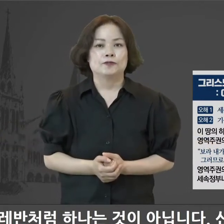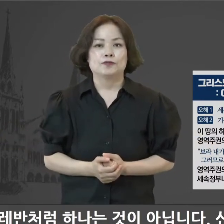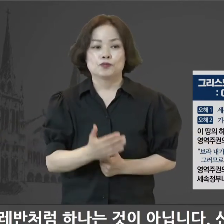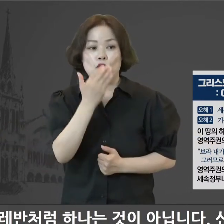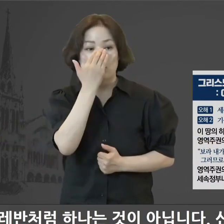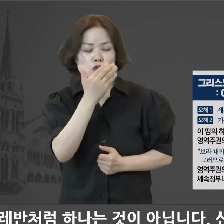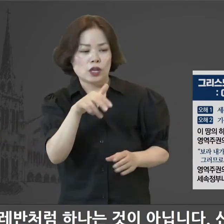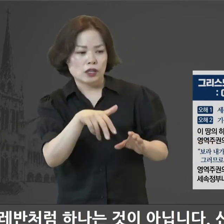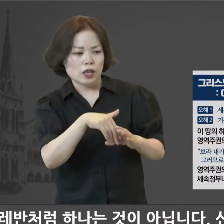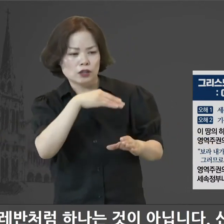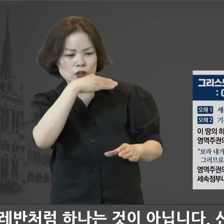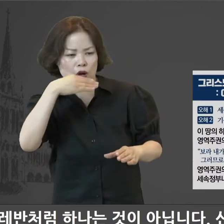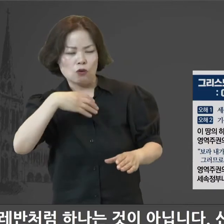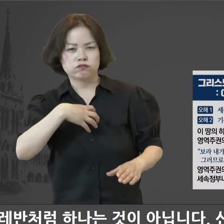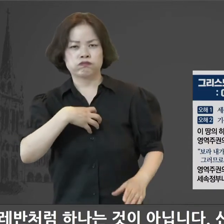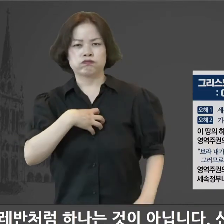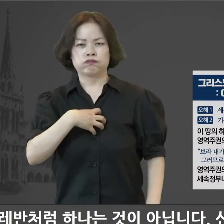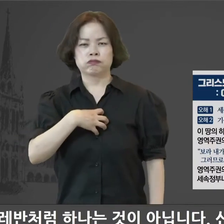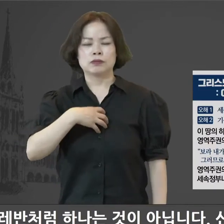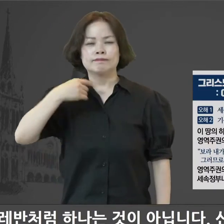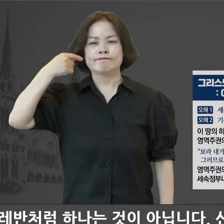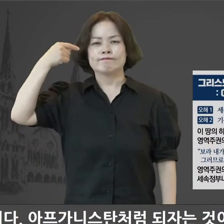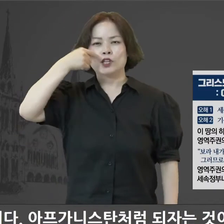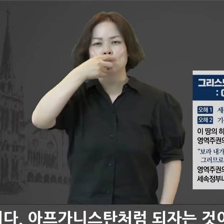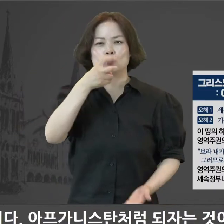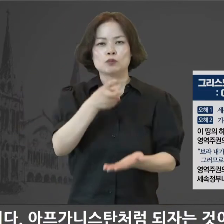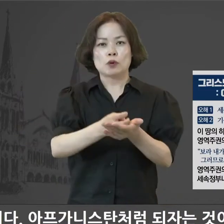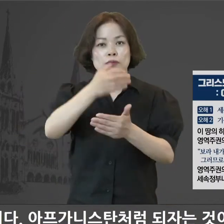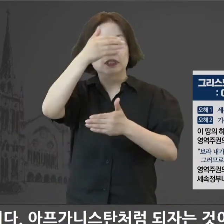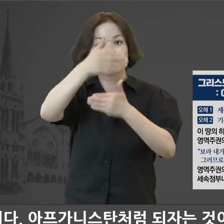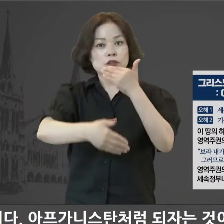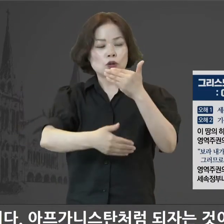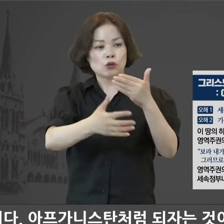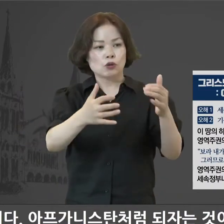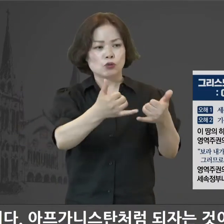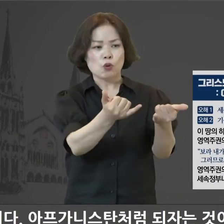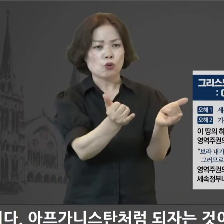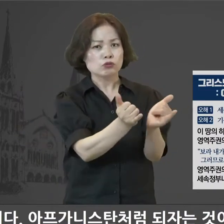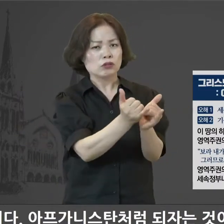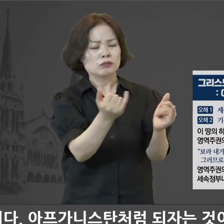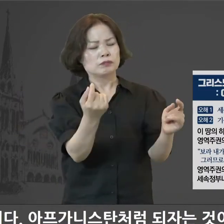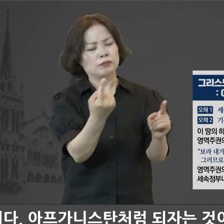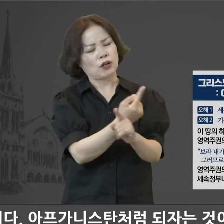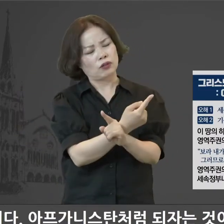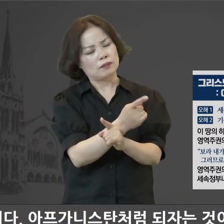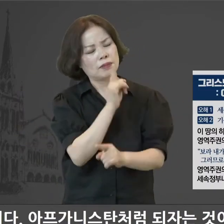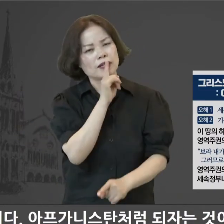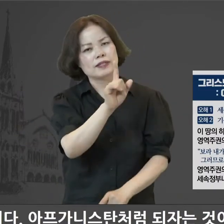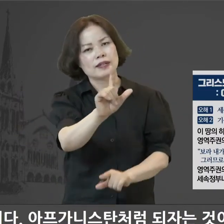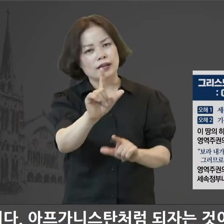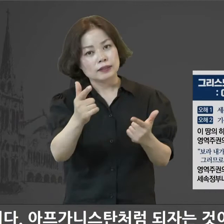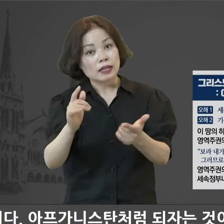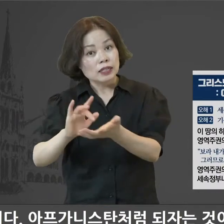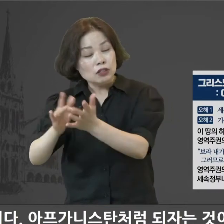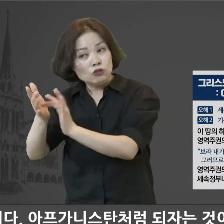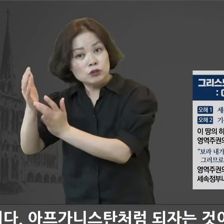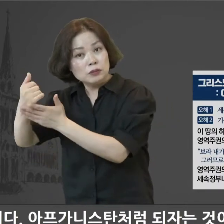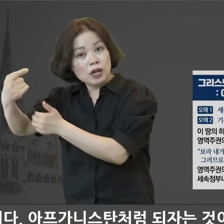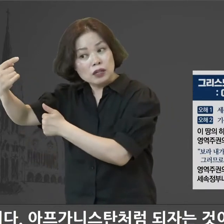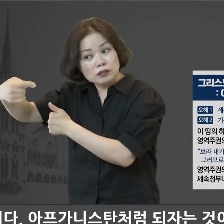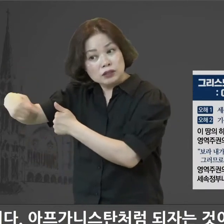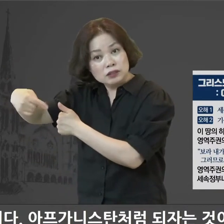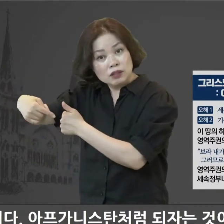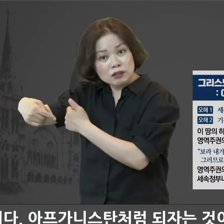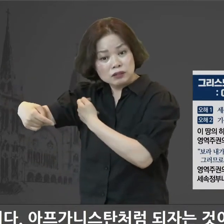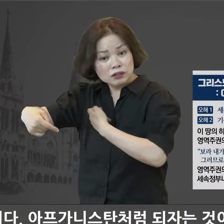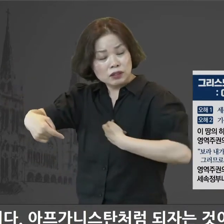유대교 경건주의자들 하는 것처럼 완전 철저한 율법으로 공동체를 바꾸자, 그건 우리 예수님이 가르치시는